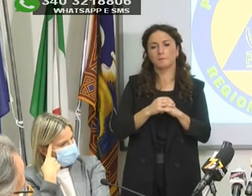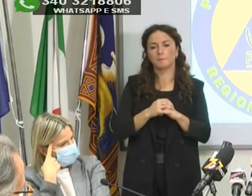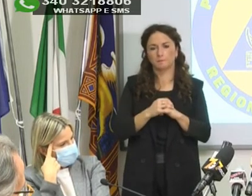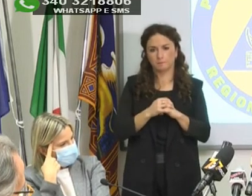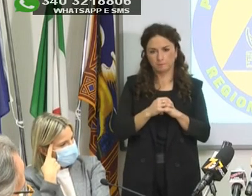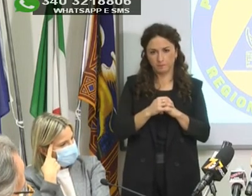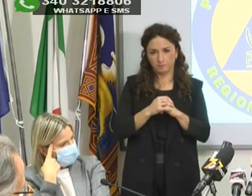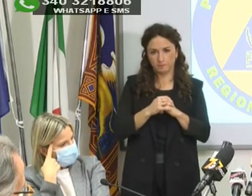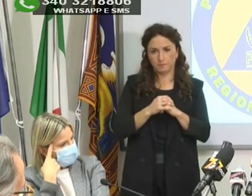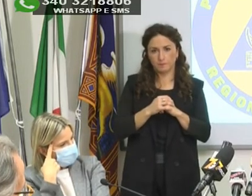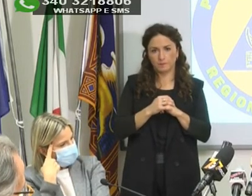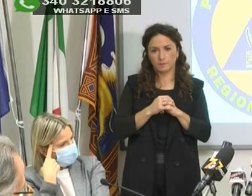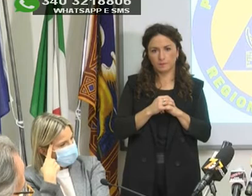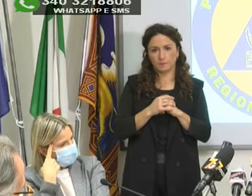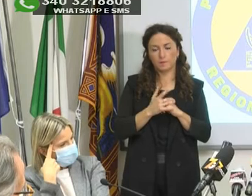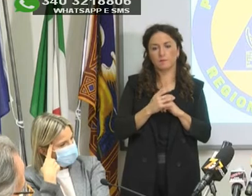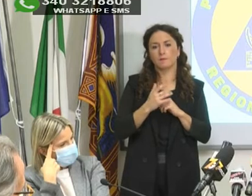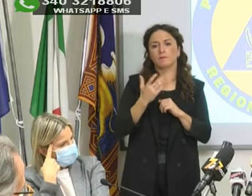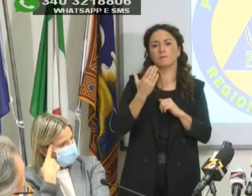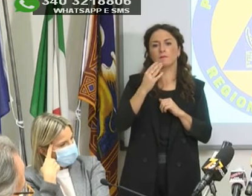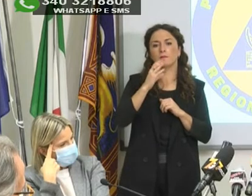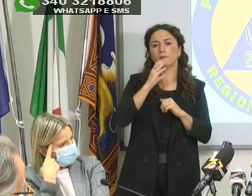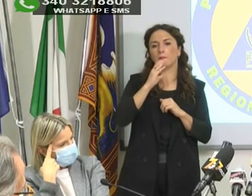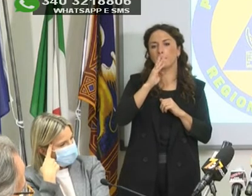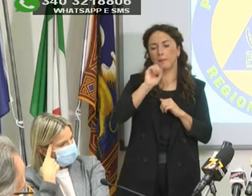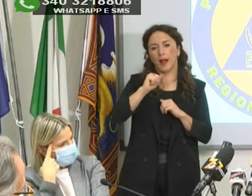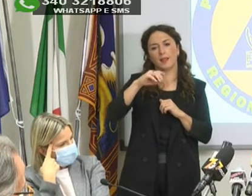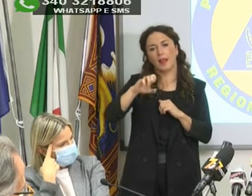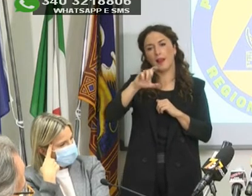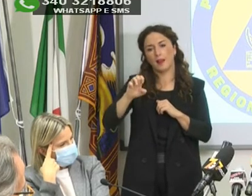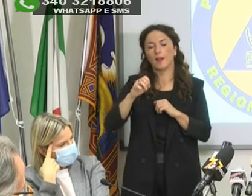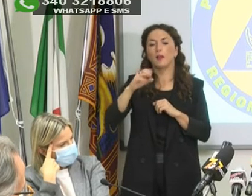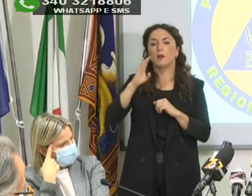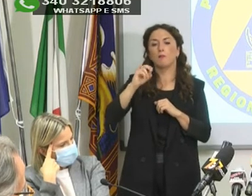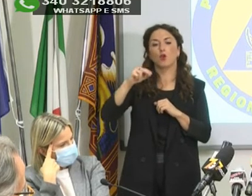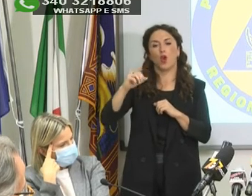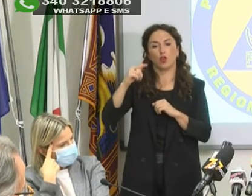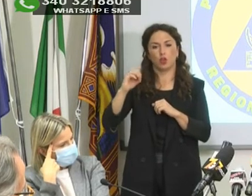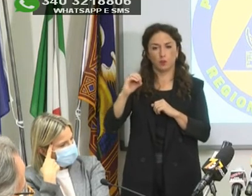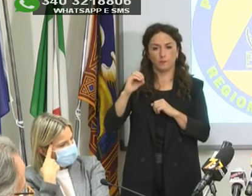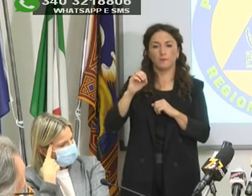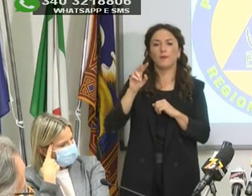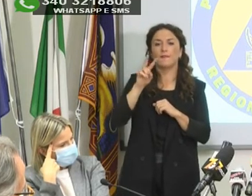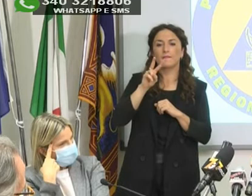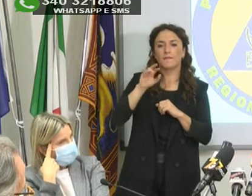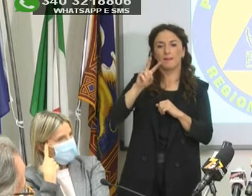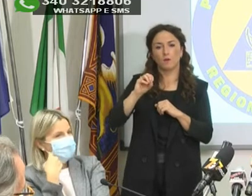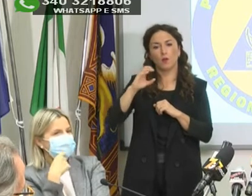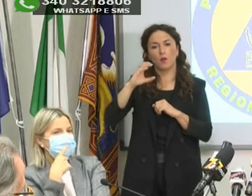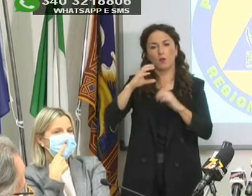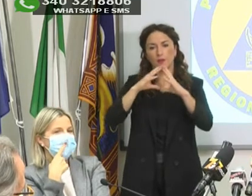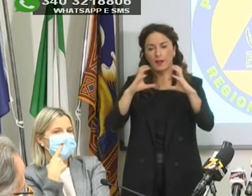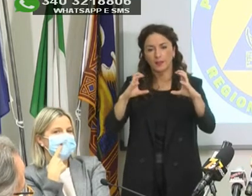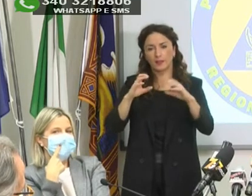Col Vettoraz, Fosmarai, Cadiraio, Pradelle, Tenuta Bonotto, Vivo Cantine, Villa